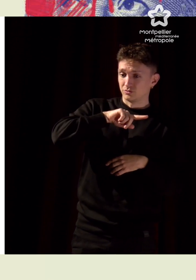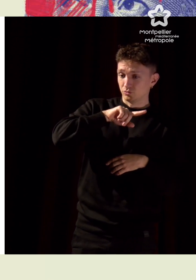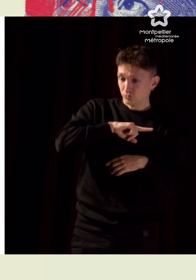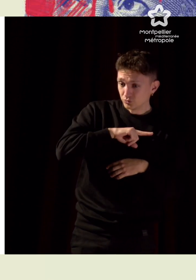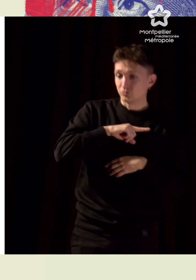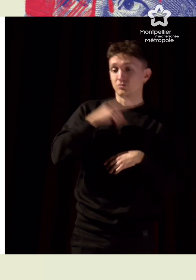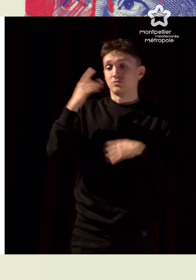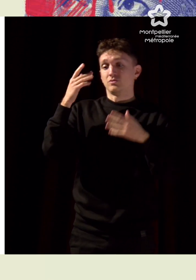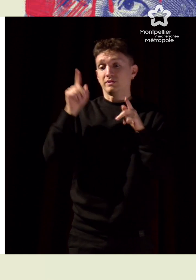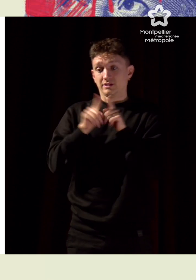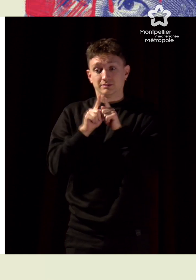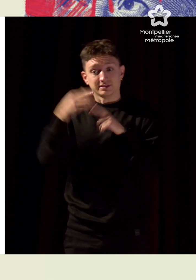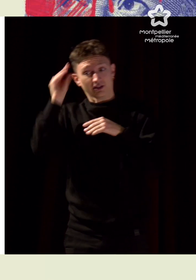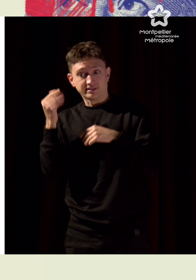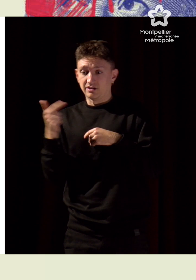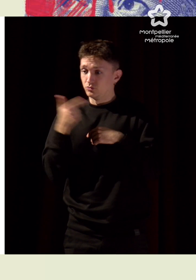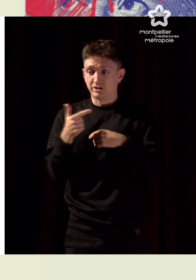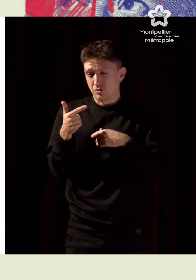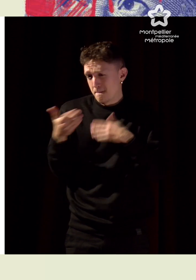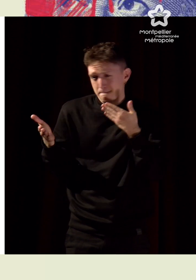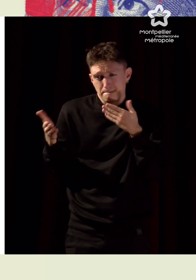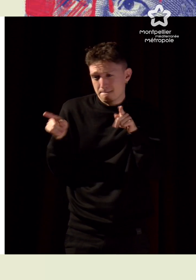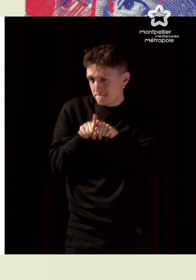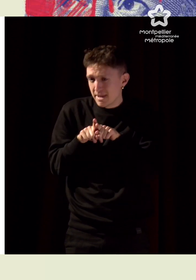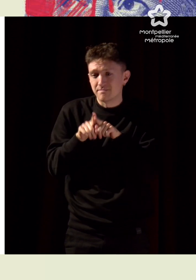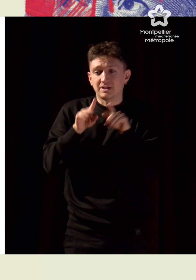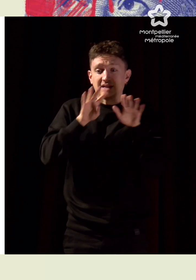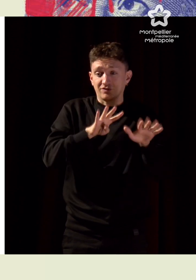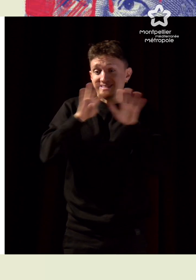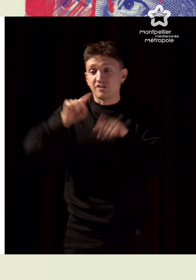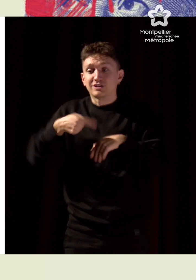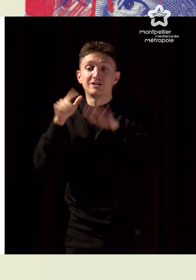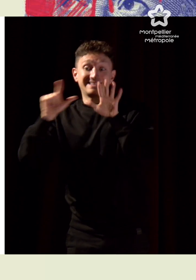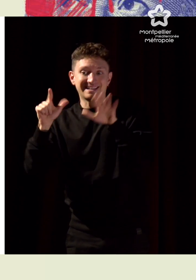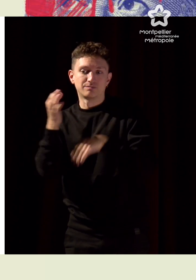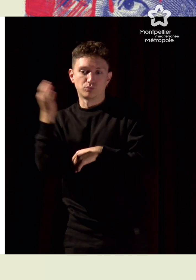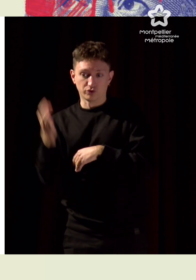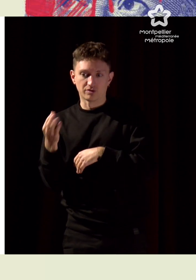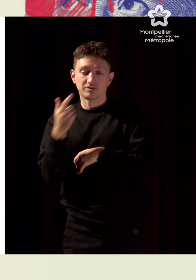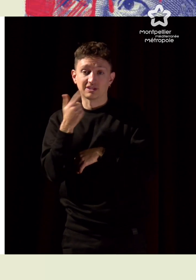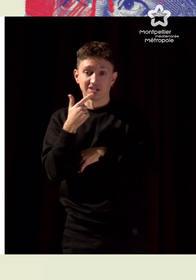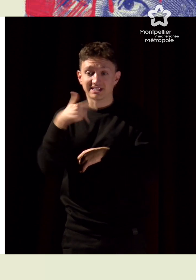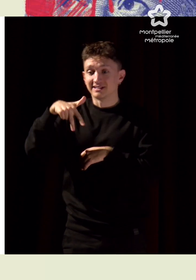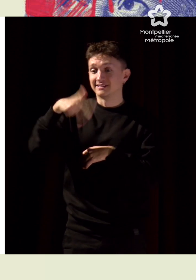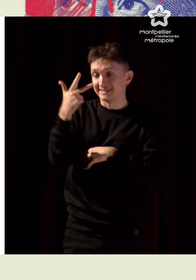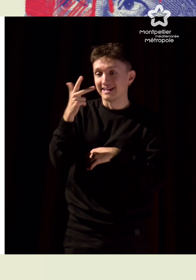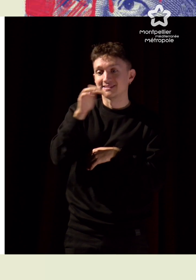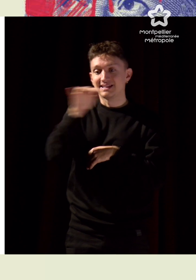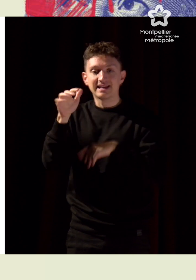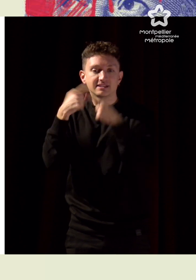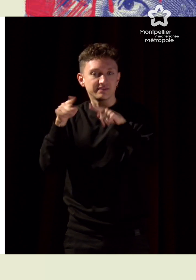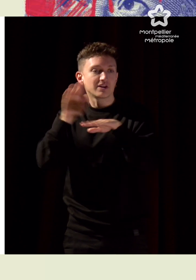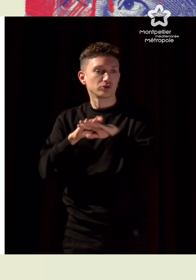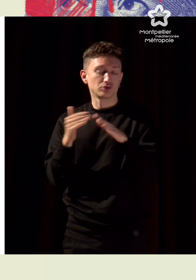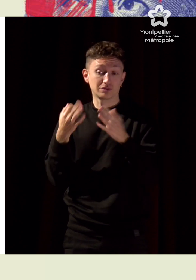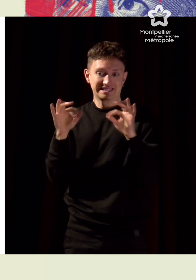99,7%. C'est-à-dire qu'il y a seulement 13 lettres différentes sur les 10 000 si je regarde un bout de